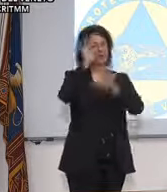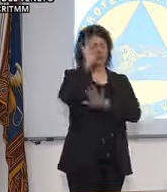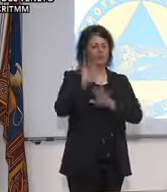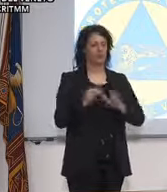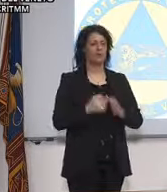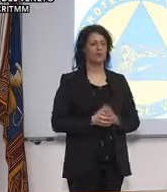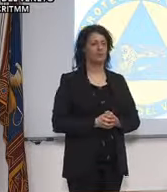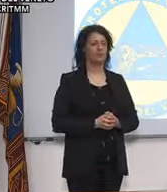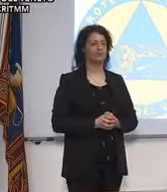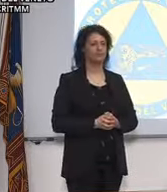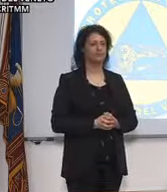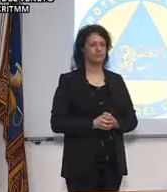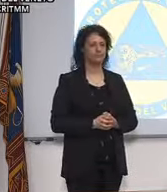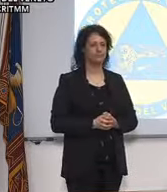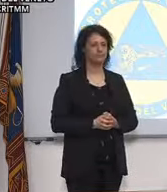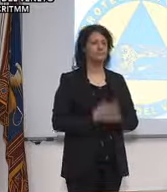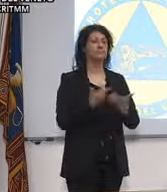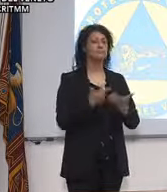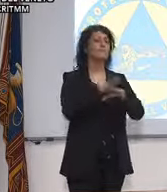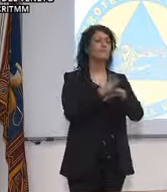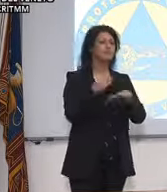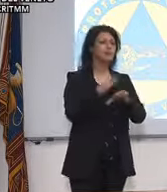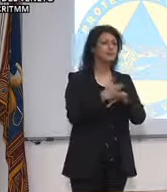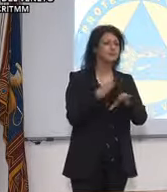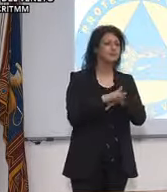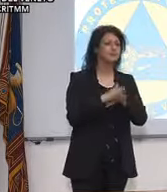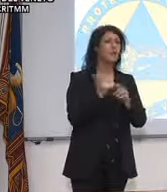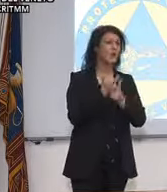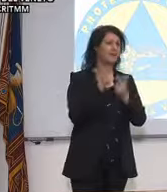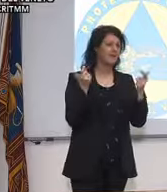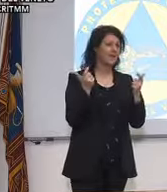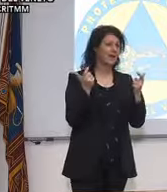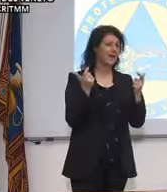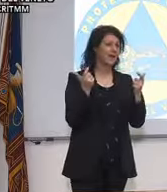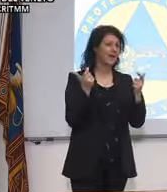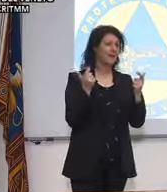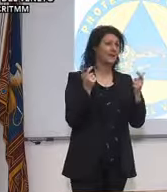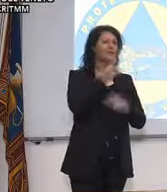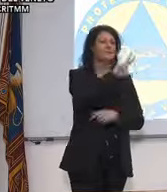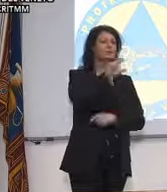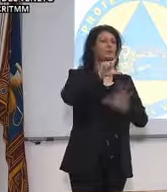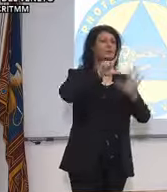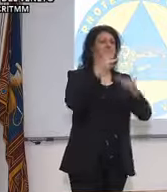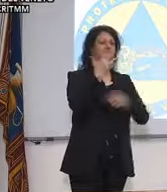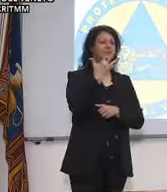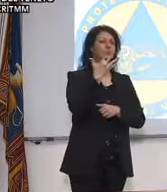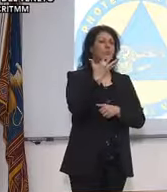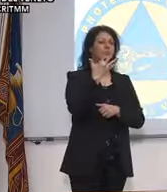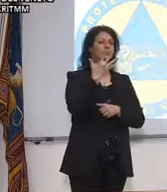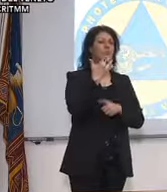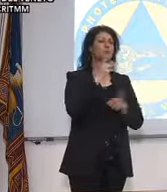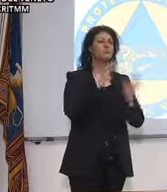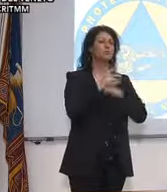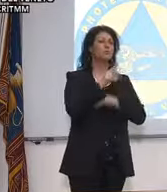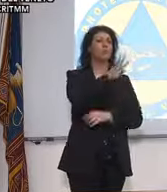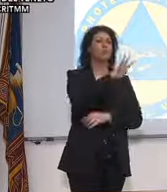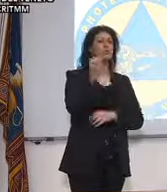abbastanza in linea. I decessi sono aumentati da 375 a